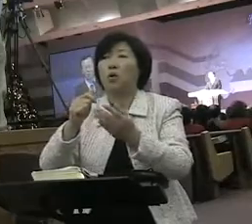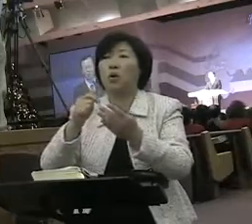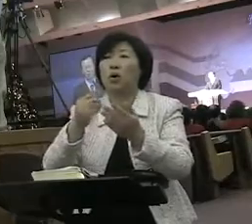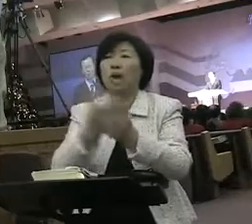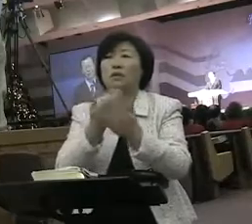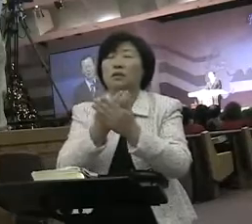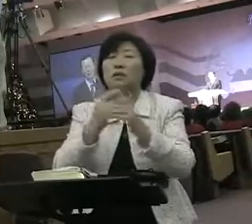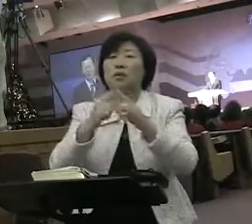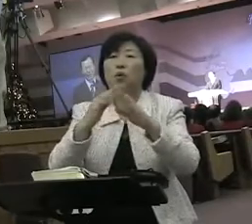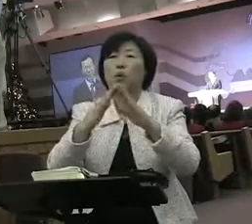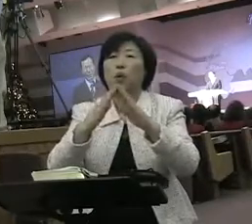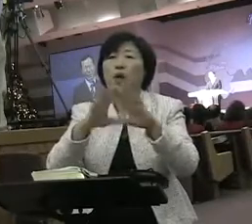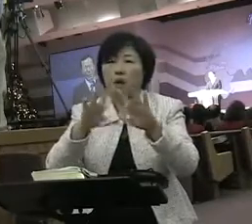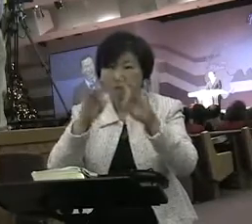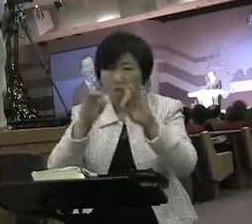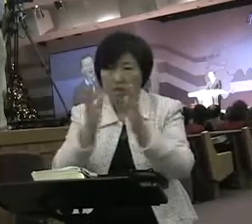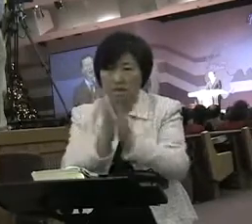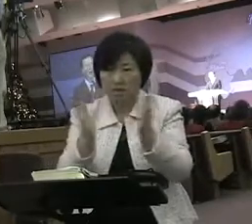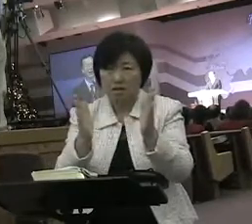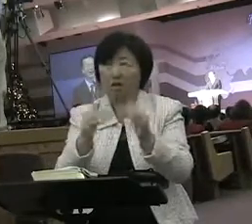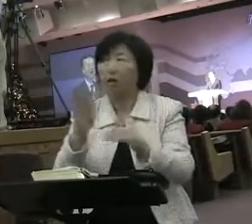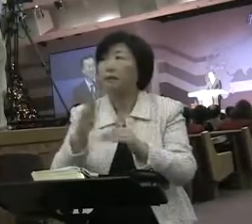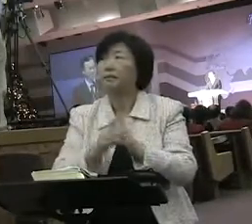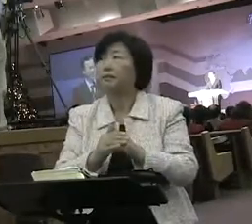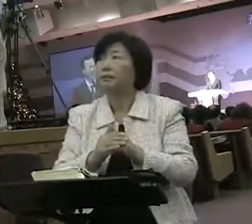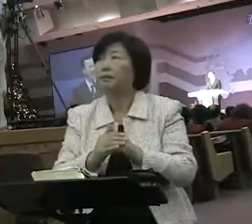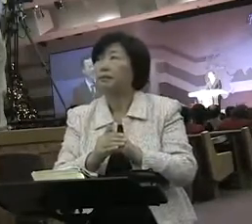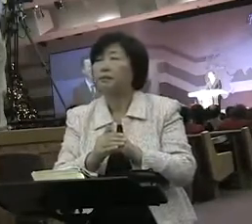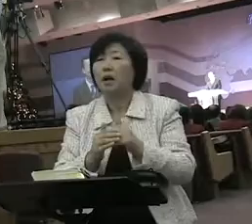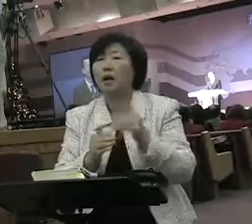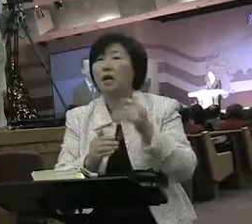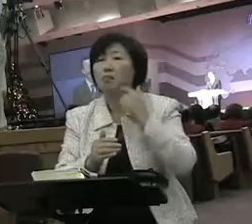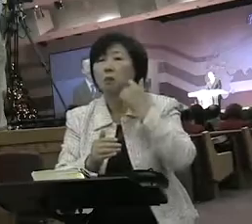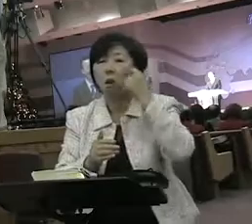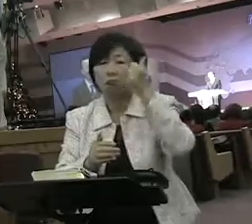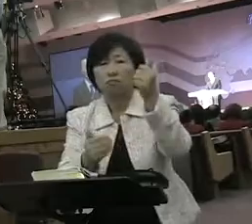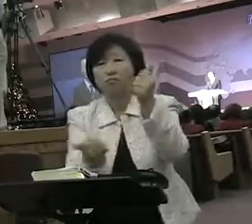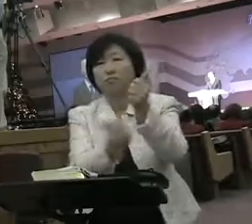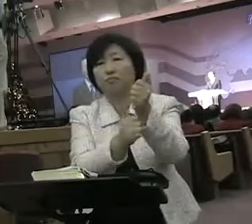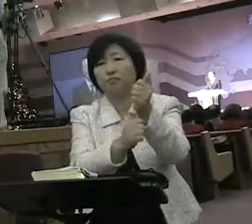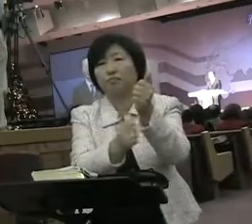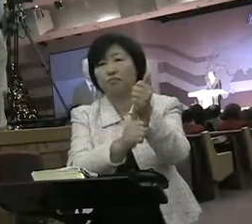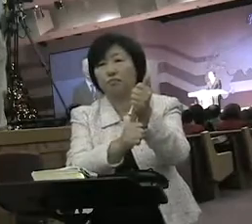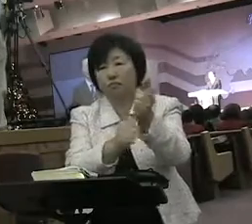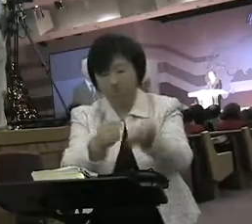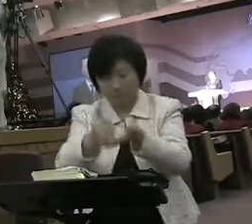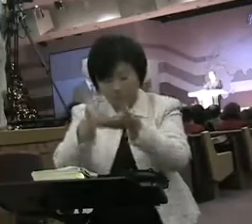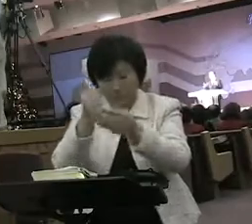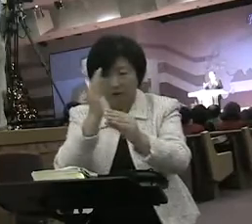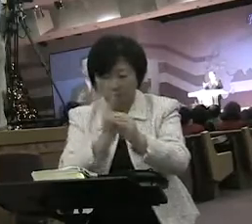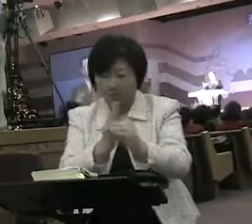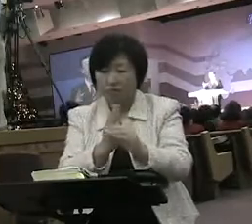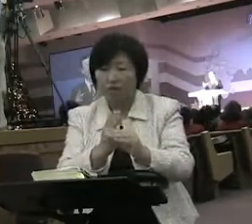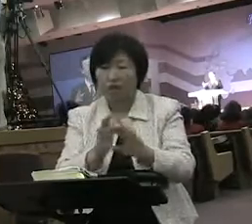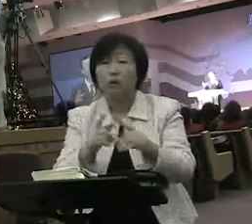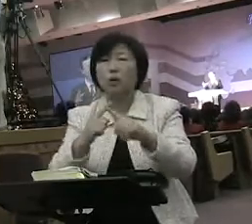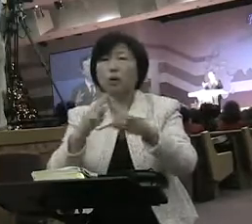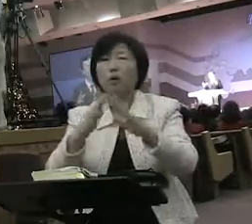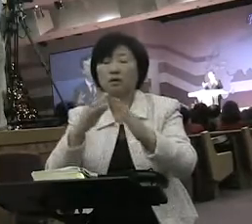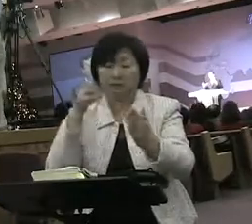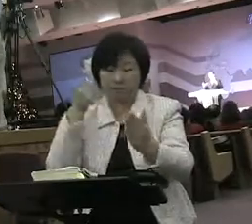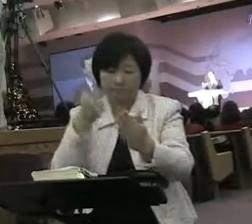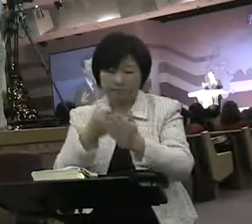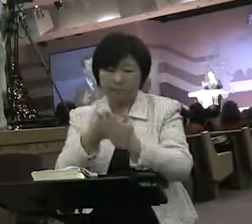선임 목사님으로 귀한 사역 감당해 주시다가 이제 큰 결정, 교회에서 큰 결정을